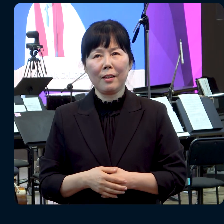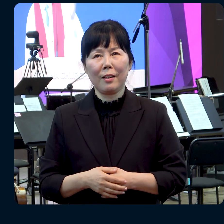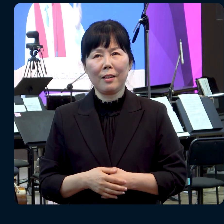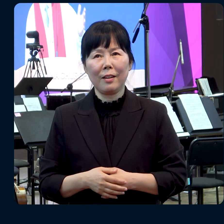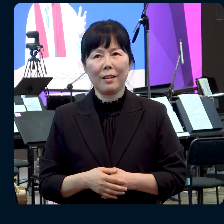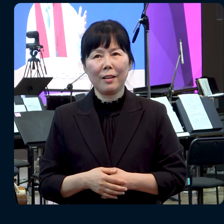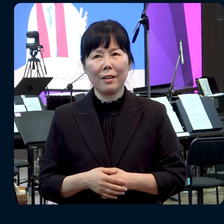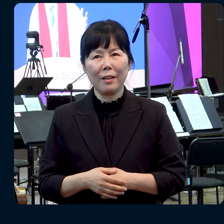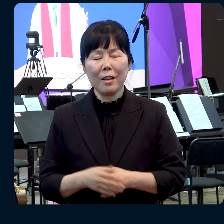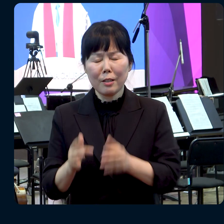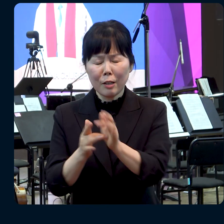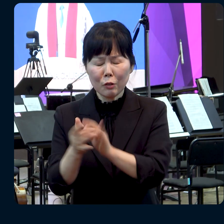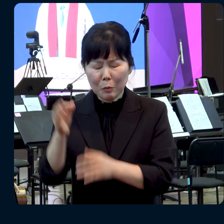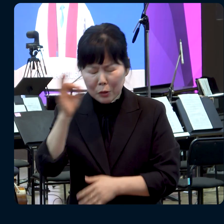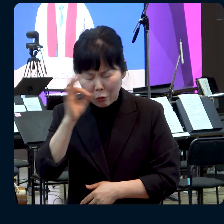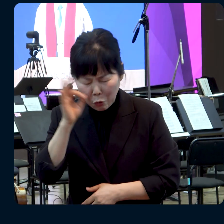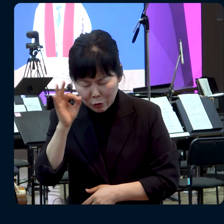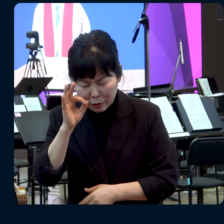그렇게 주님을 찾고 있는,